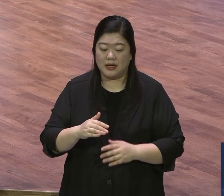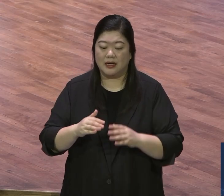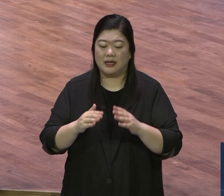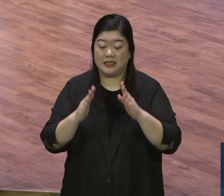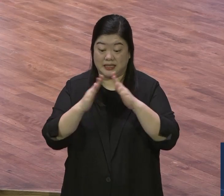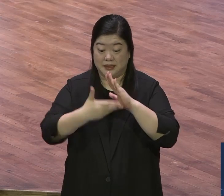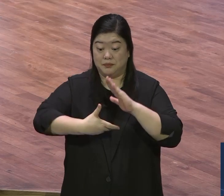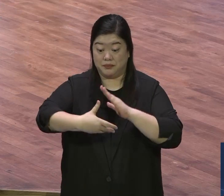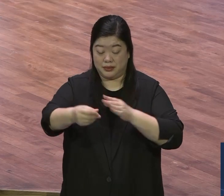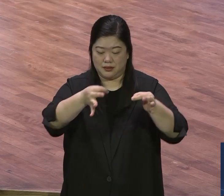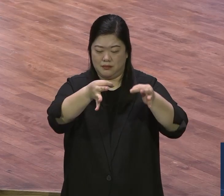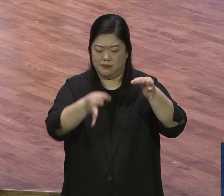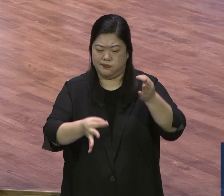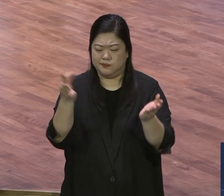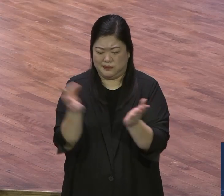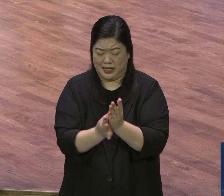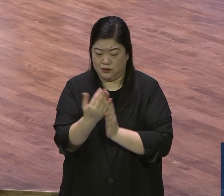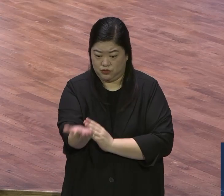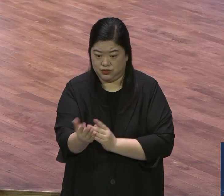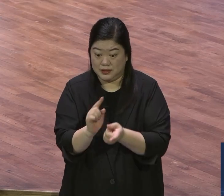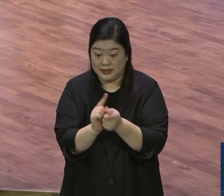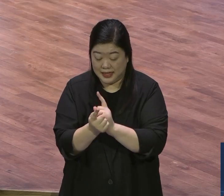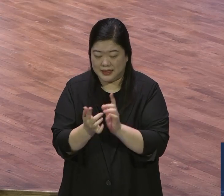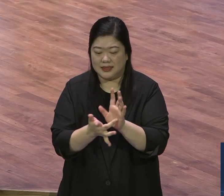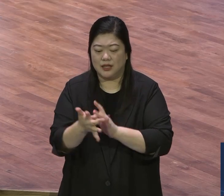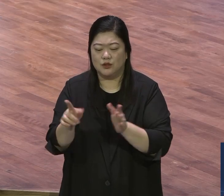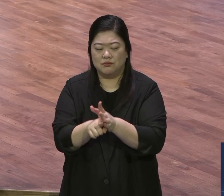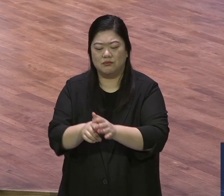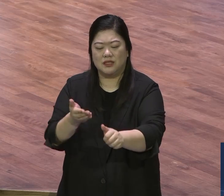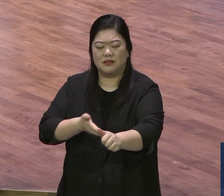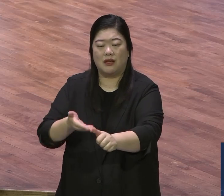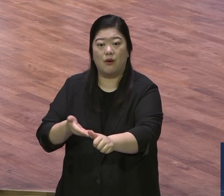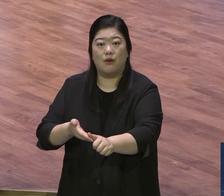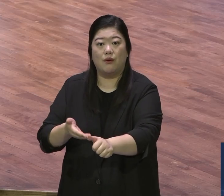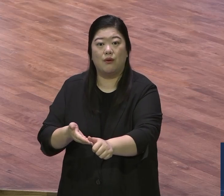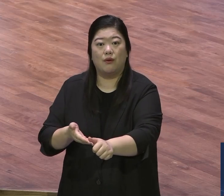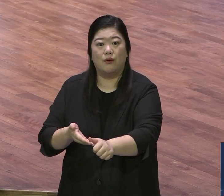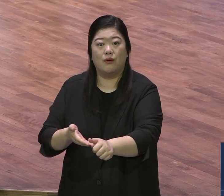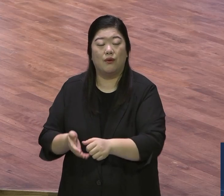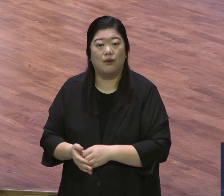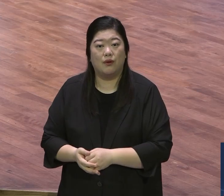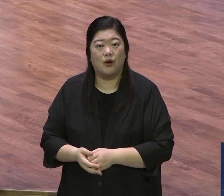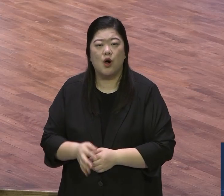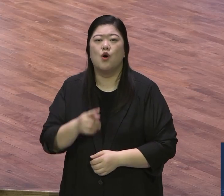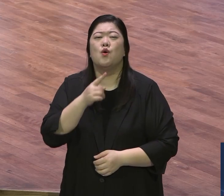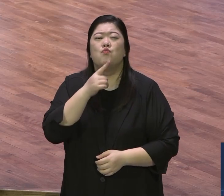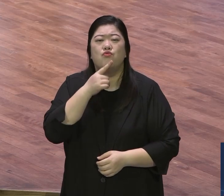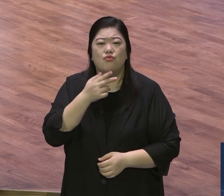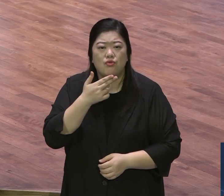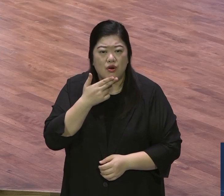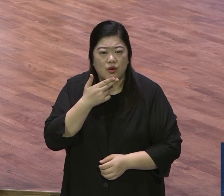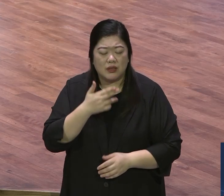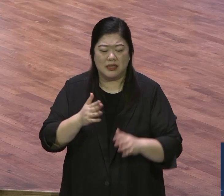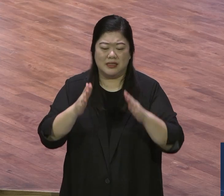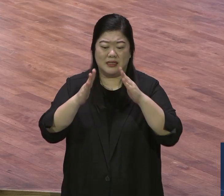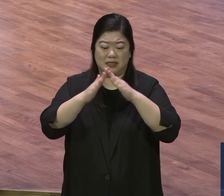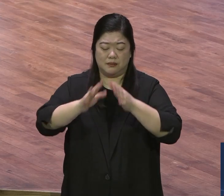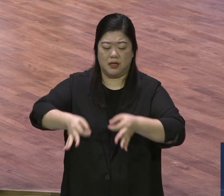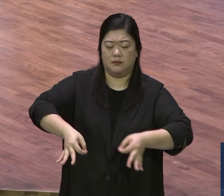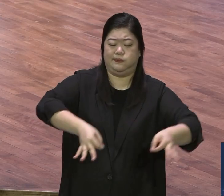물질중으로 세상만으로 손해지요 몇천만원 손해지요 매득 손해지요 하나님 앞에